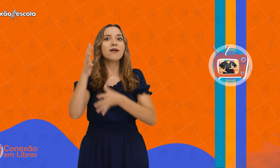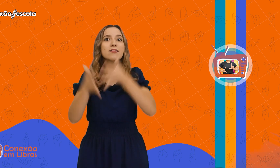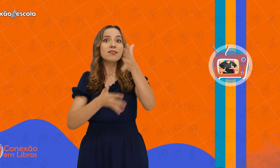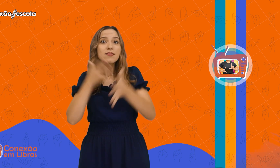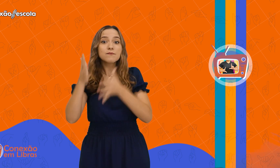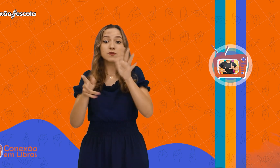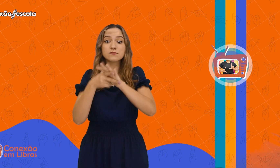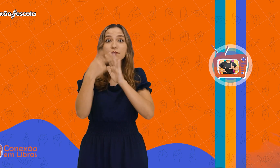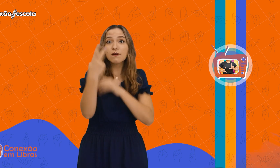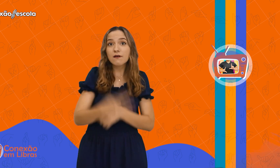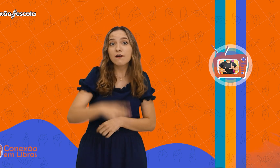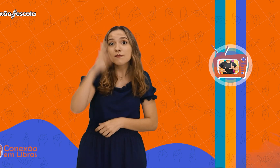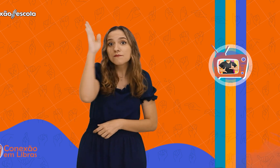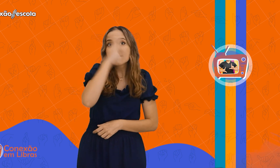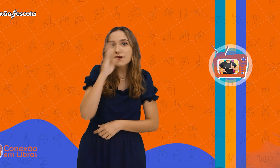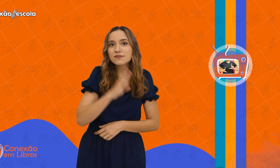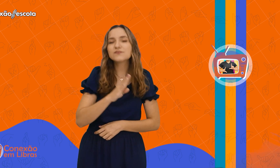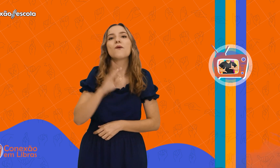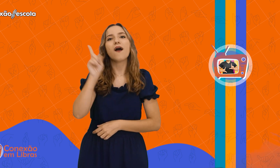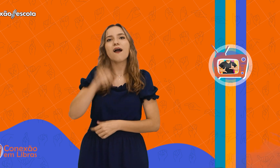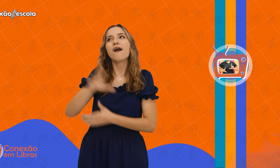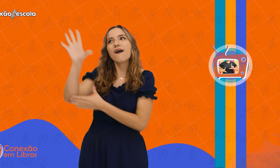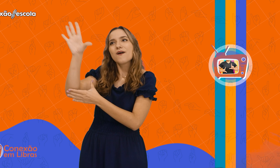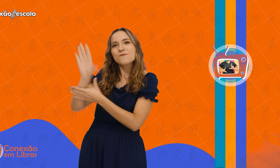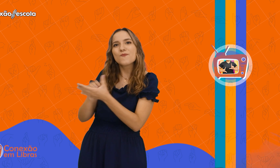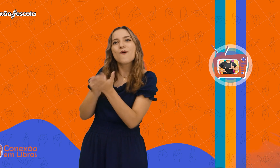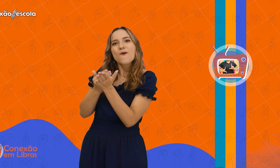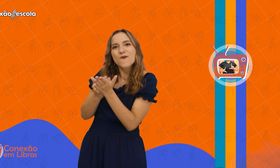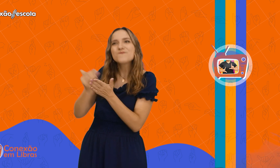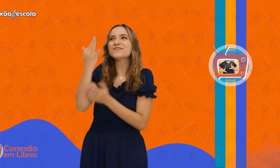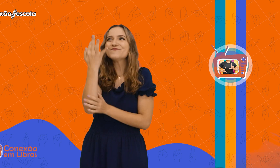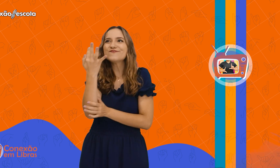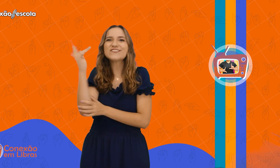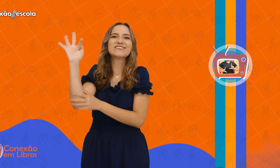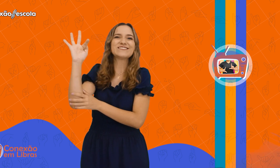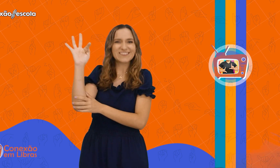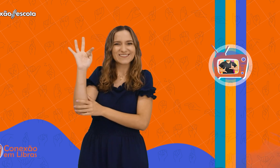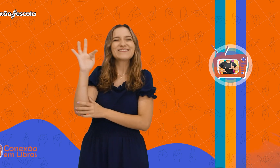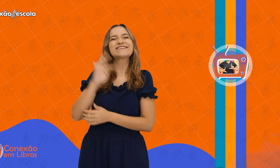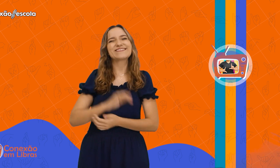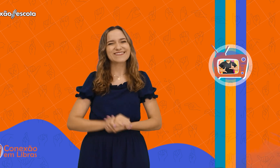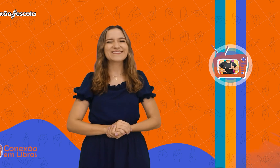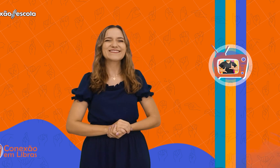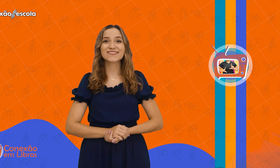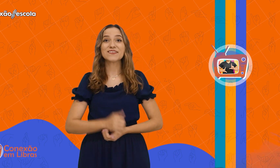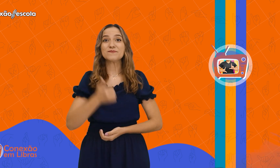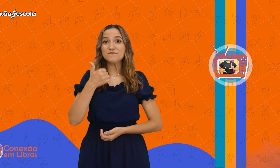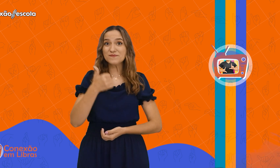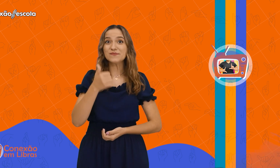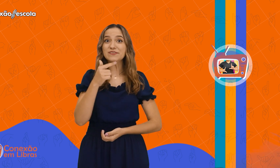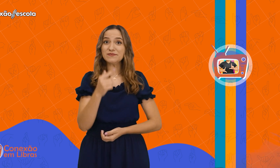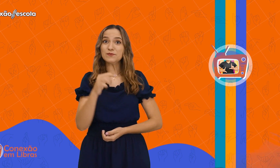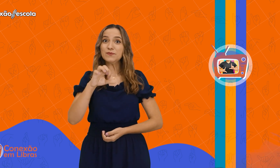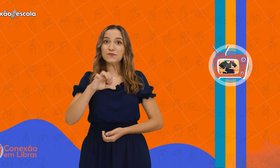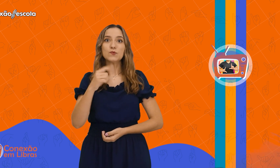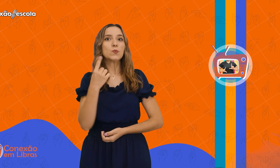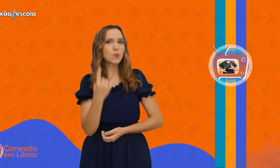sinais brasileira teve suas origens na língua de sinais francesa. Em